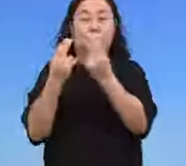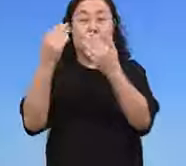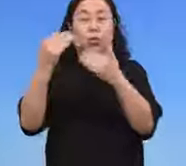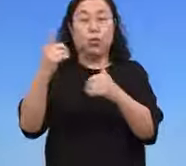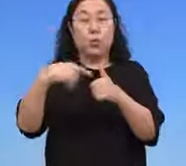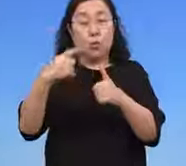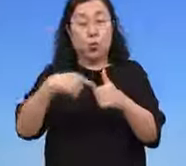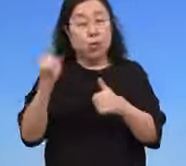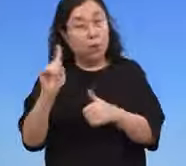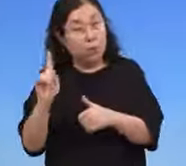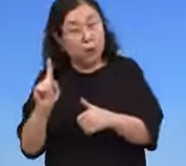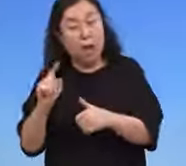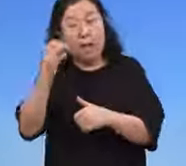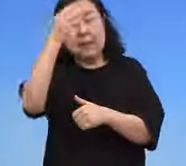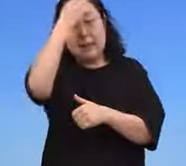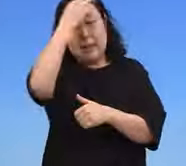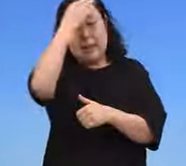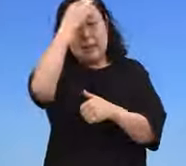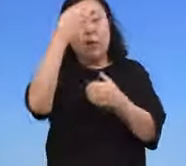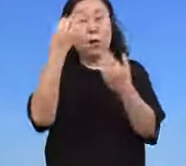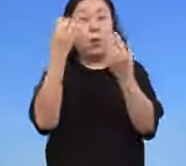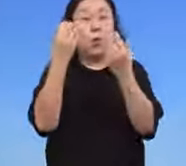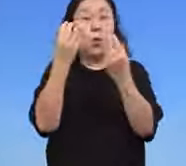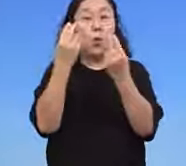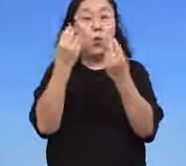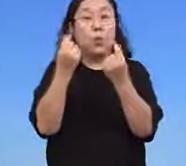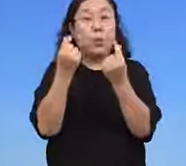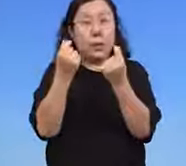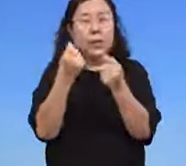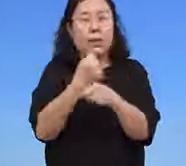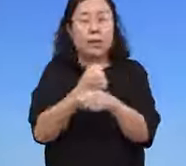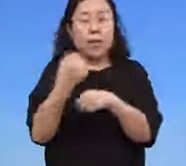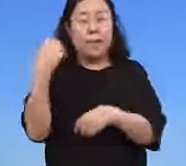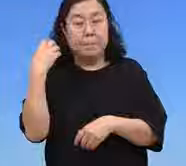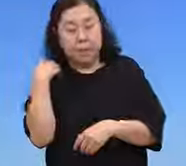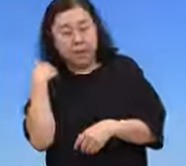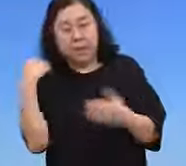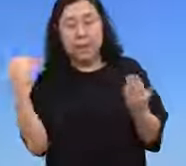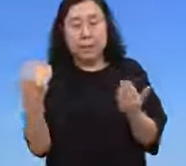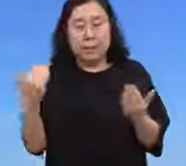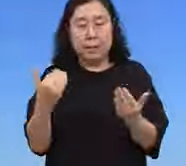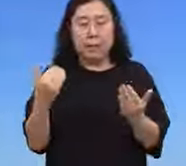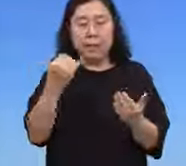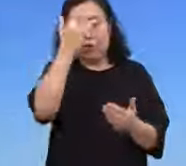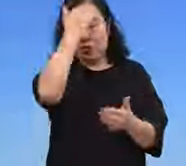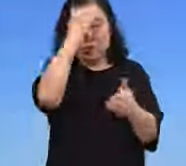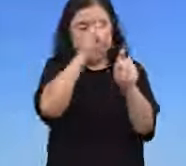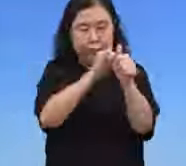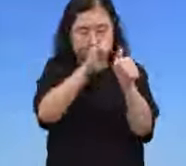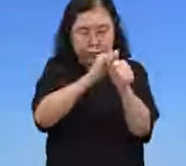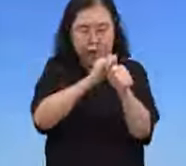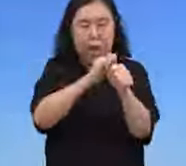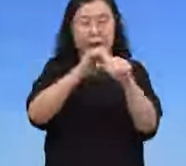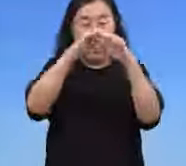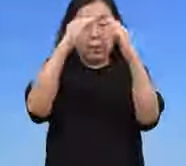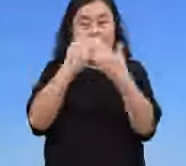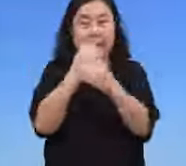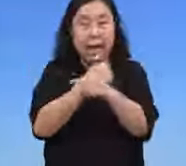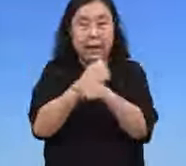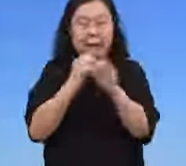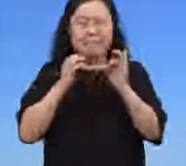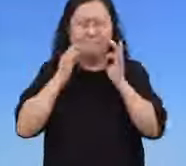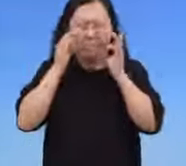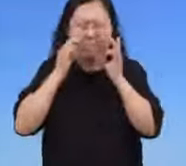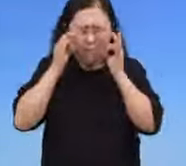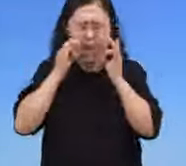그렇게 물어보면은 달란트 비유와 비슷한 답을 합니다. 맡겨진 일에 최선을 다하라, 충성을 다하라, 이런